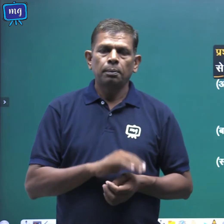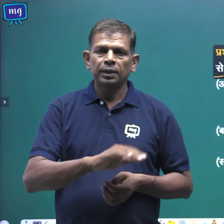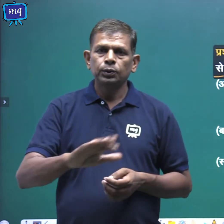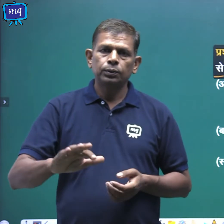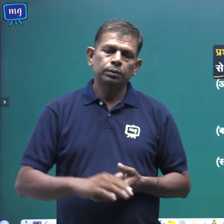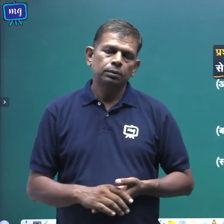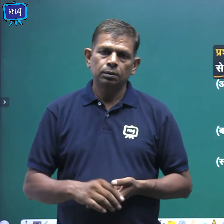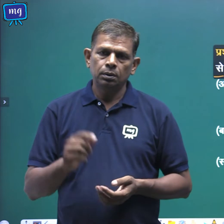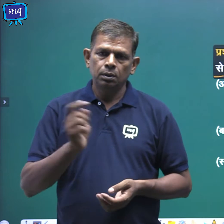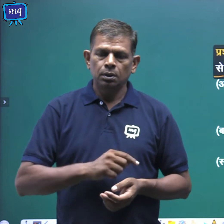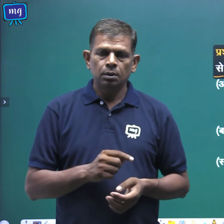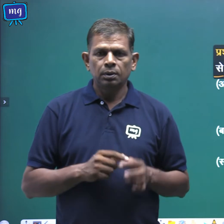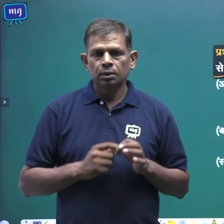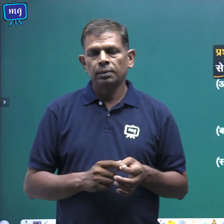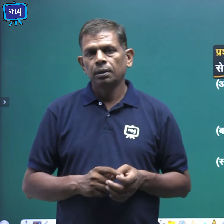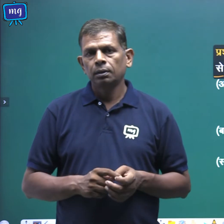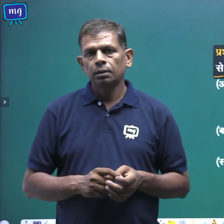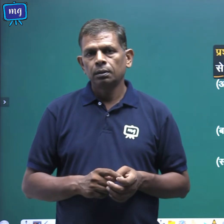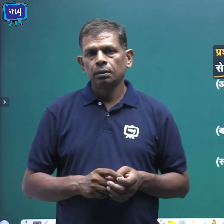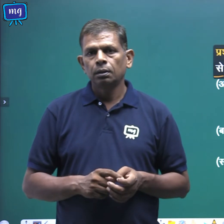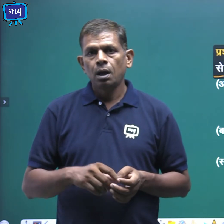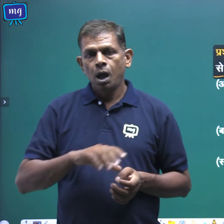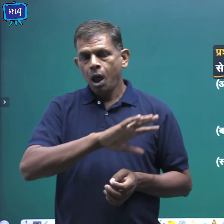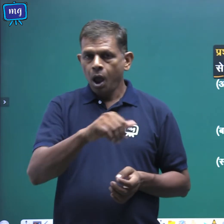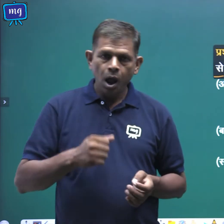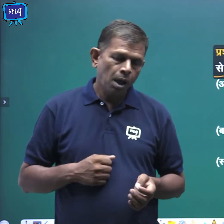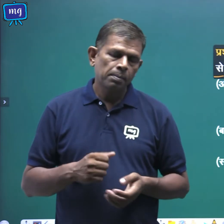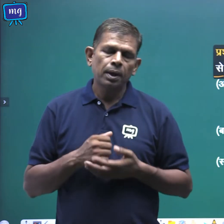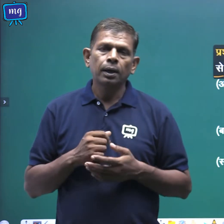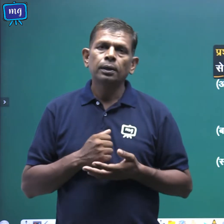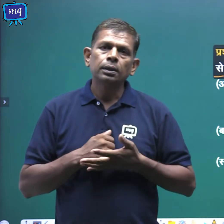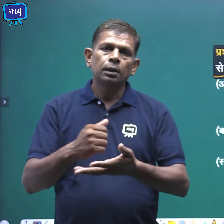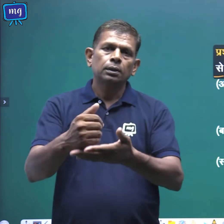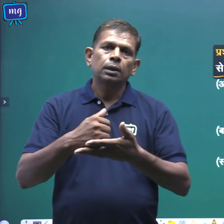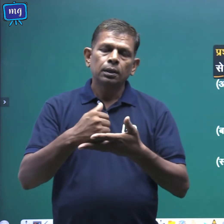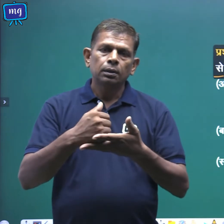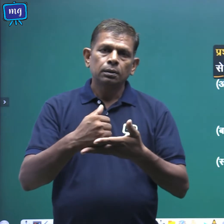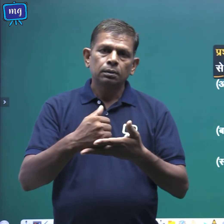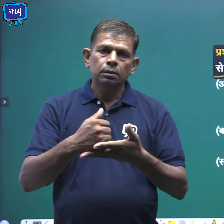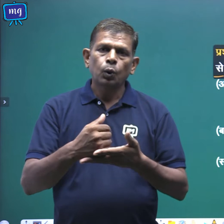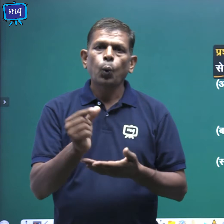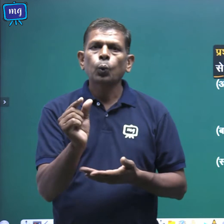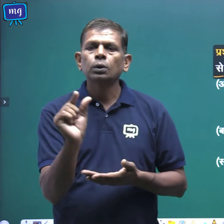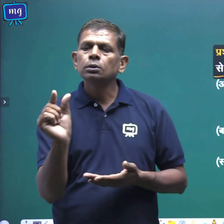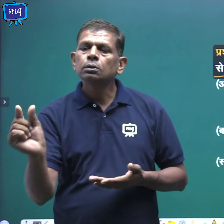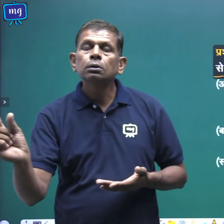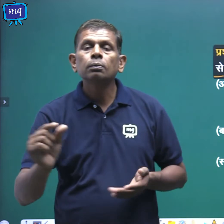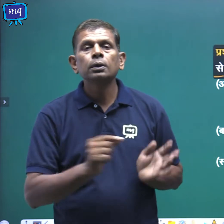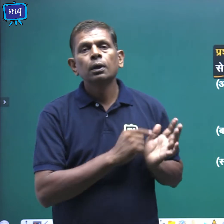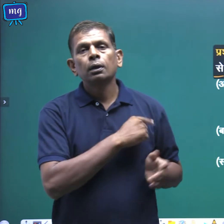बच्चों, इस प्रश्न में हमें सहायता के लिए कुछ शब्द दिए गए